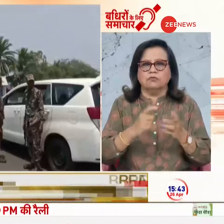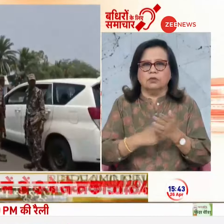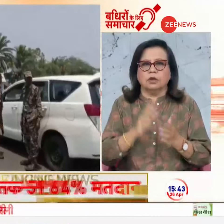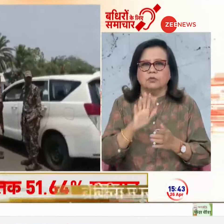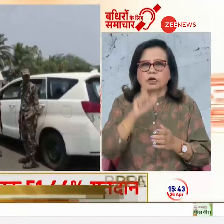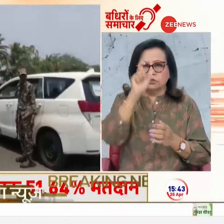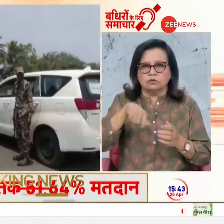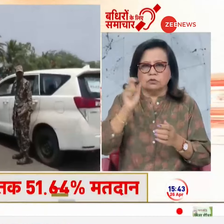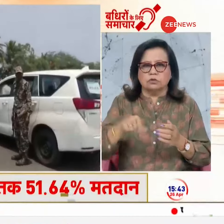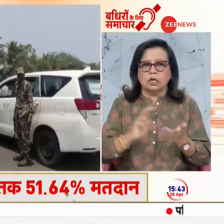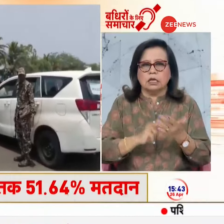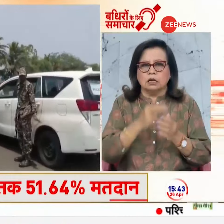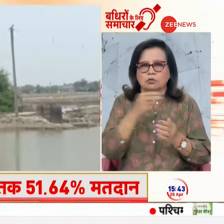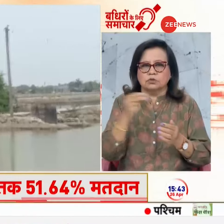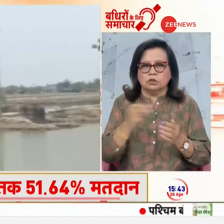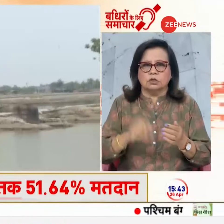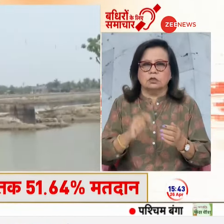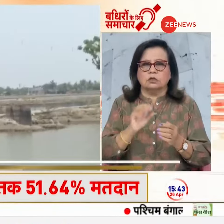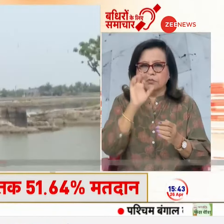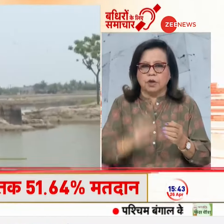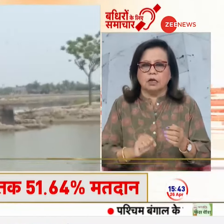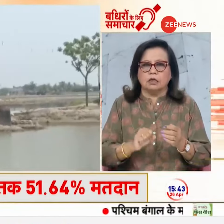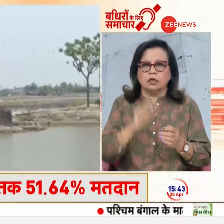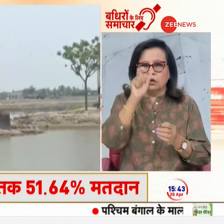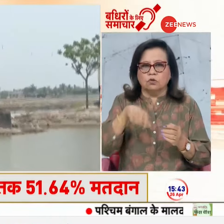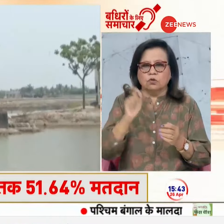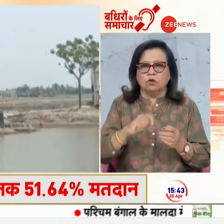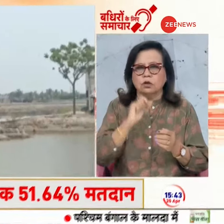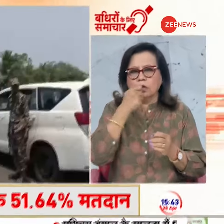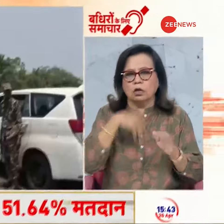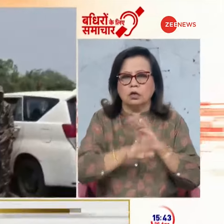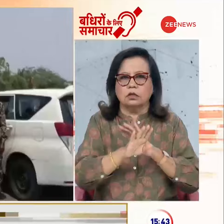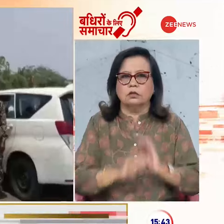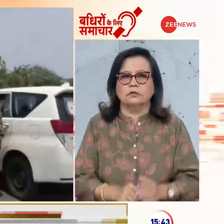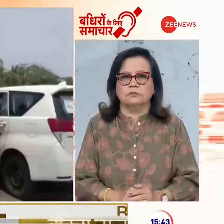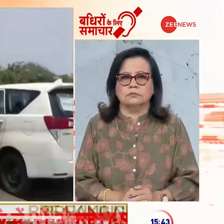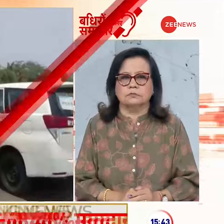में 5 लोग नामजद हैं जबकि बाकी लोग अज्ञात हैं।